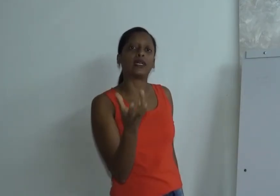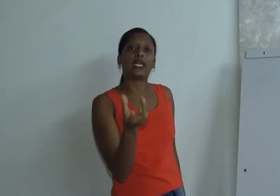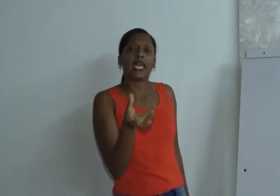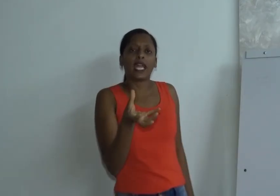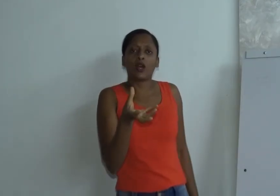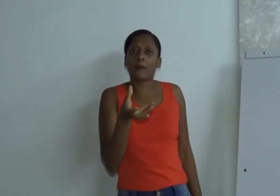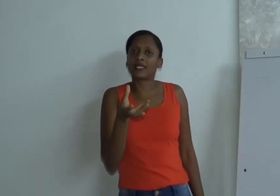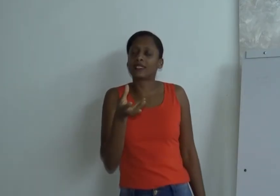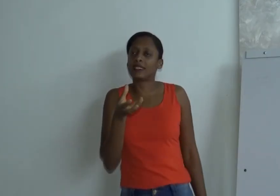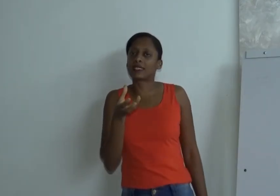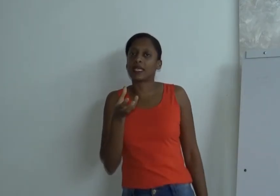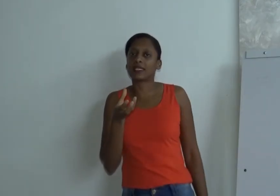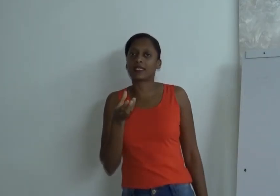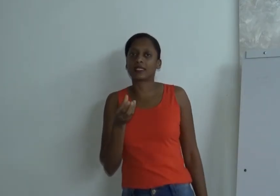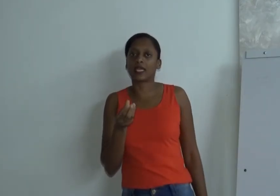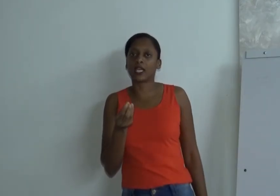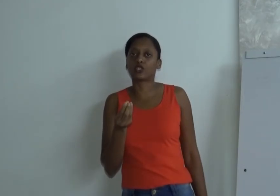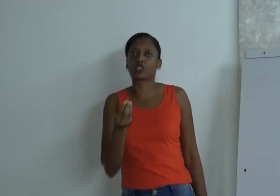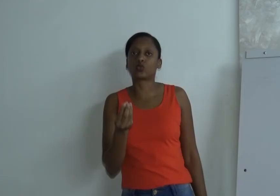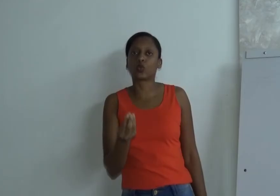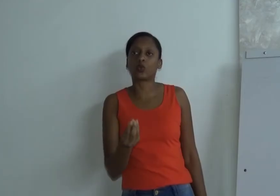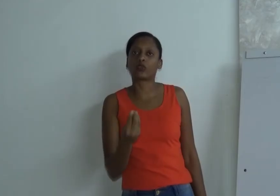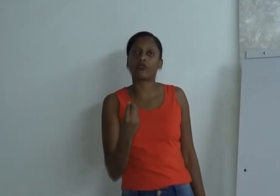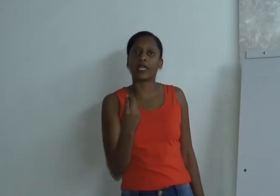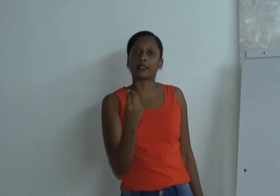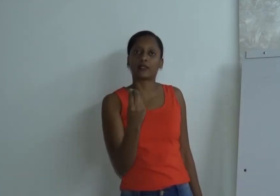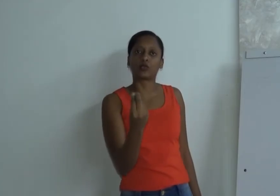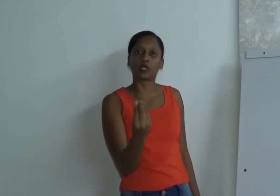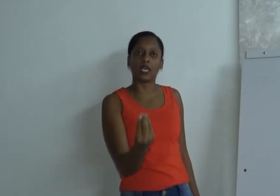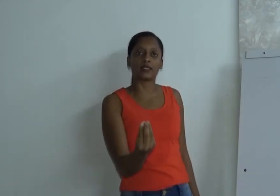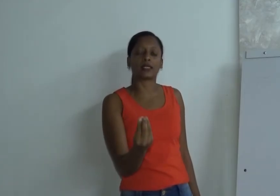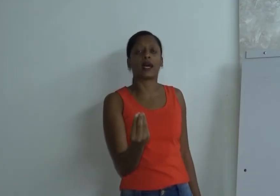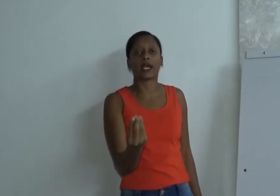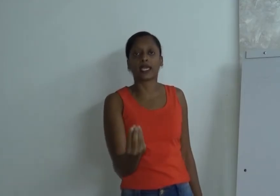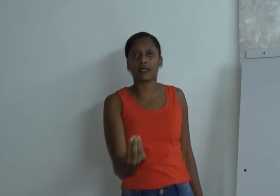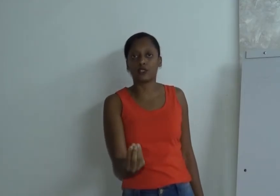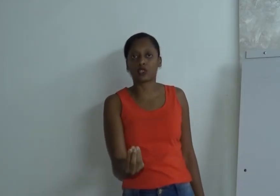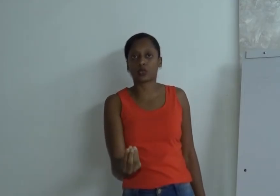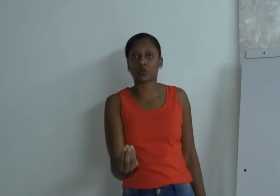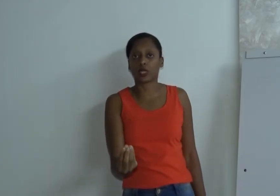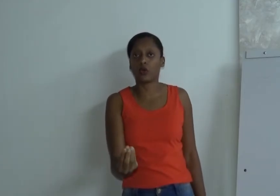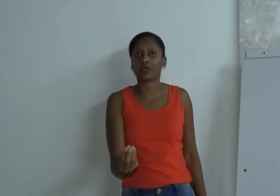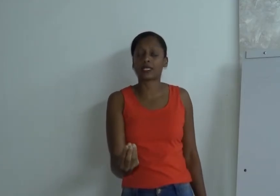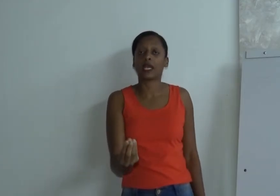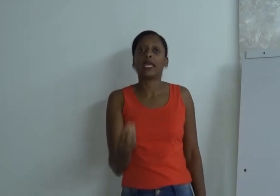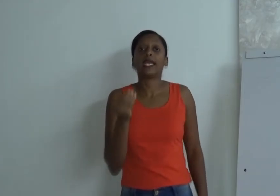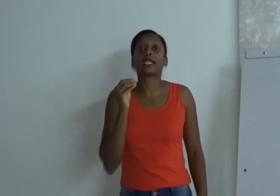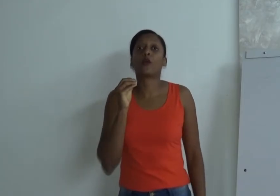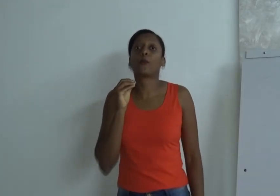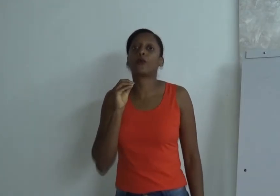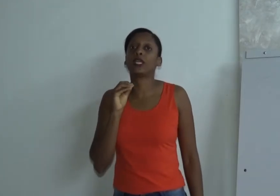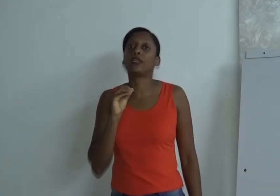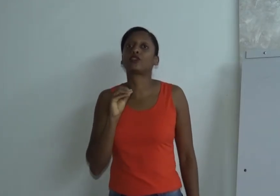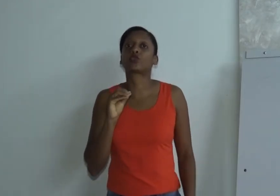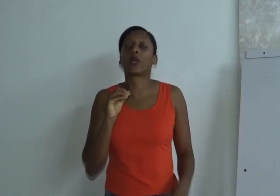fluida, ela é uma matriz resistente, dura, oferece dureza àquela estrutura óssea. Então, por isso ela